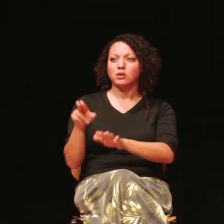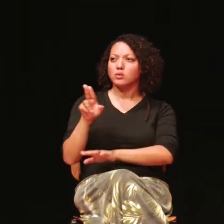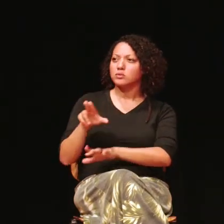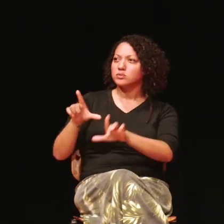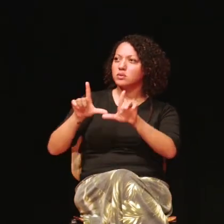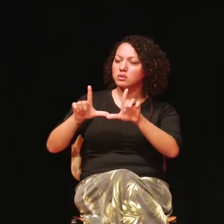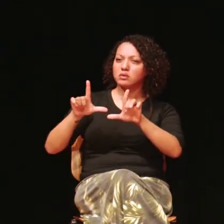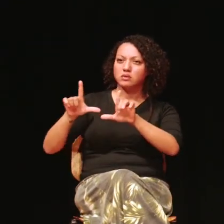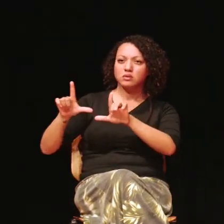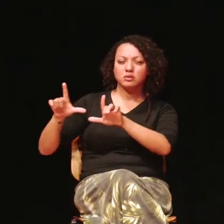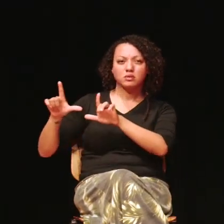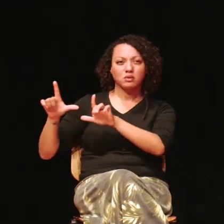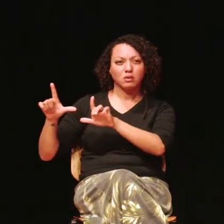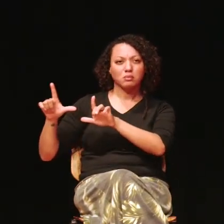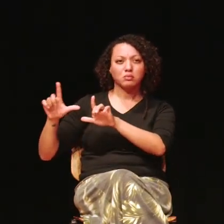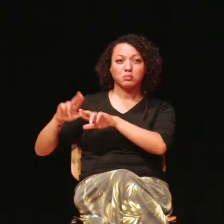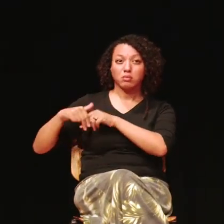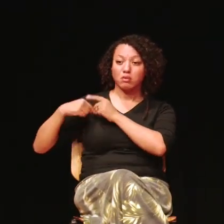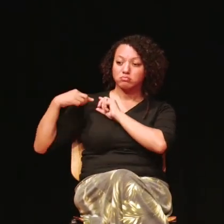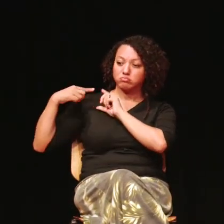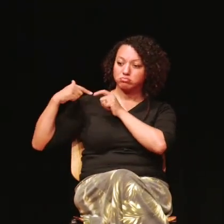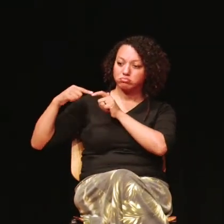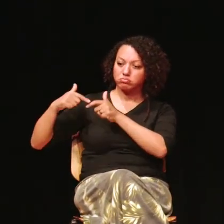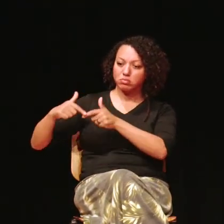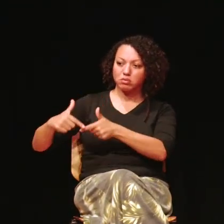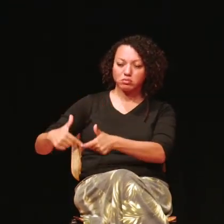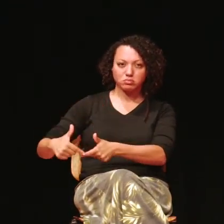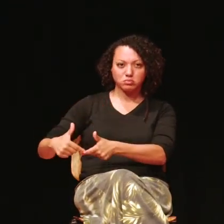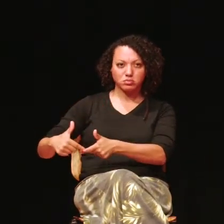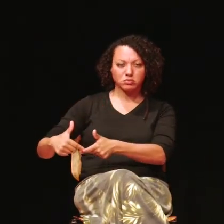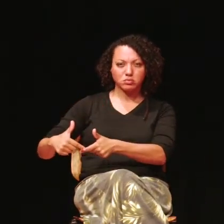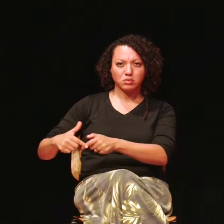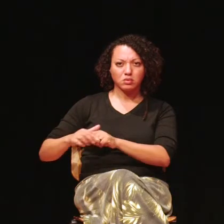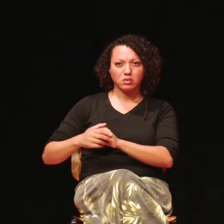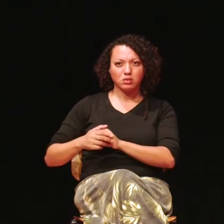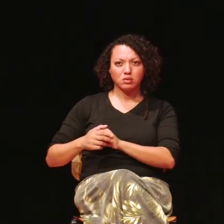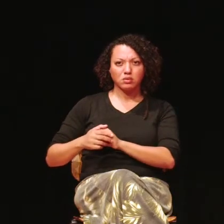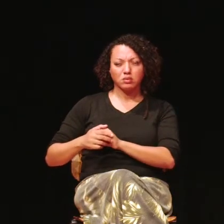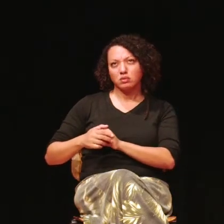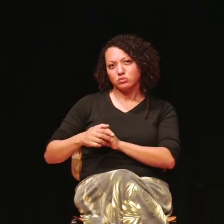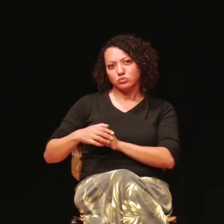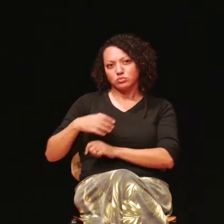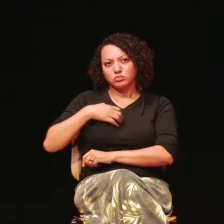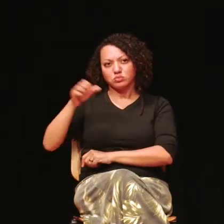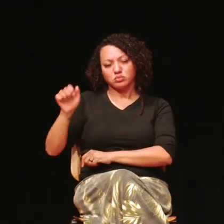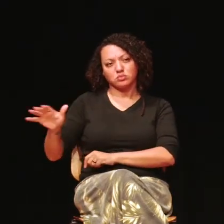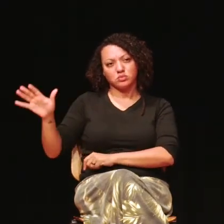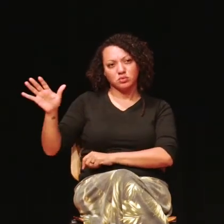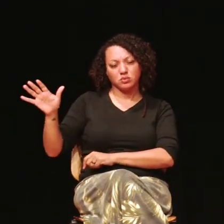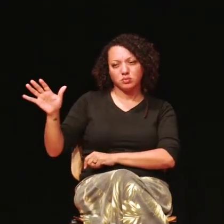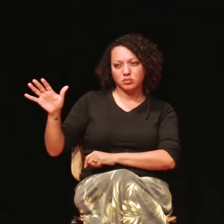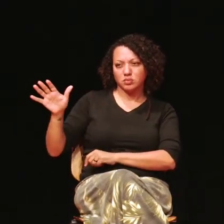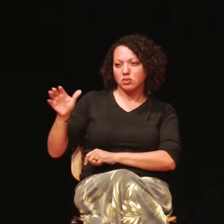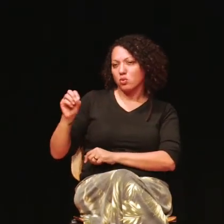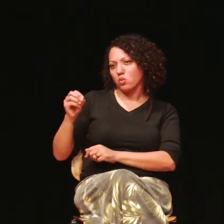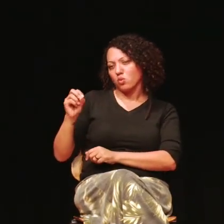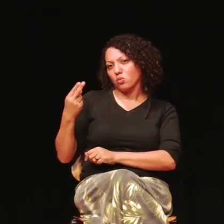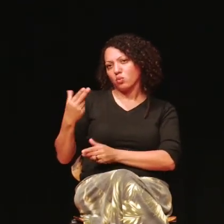que, por uma tradição do passado europeu, mas não sou europeu, digamos assim, de qualquer